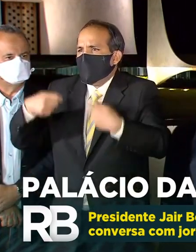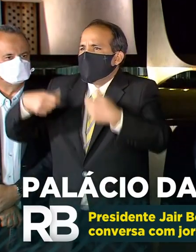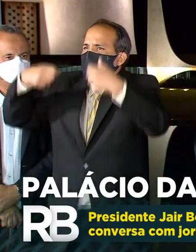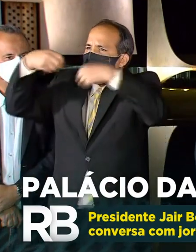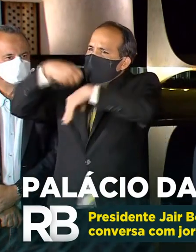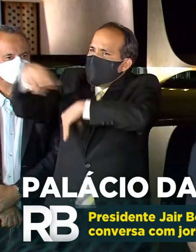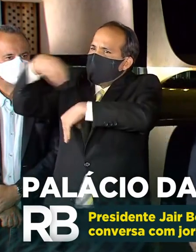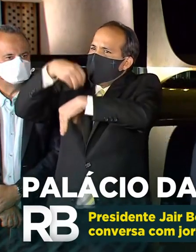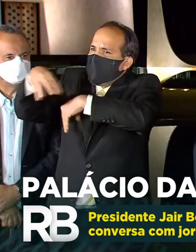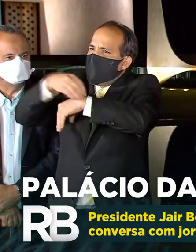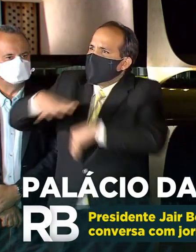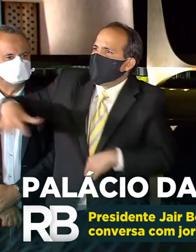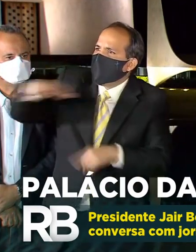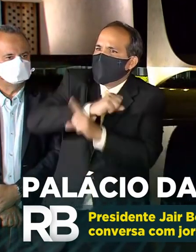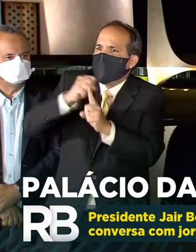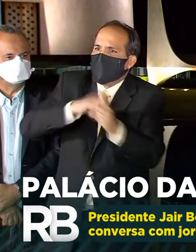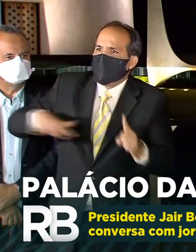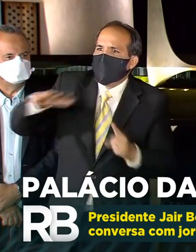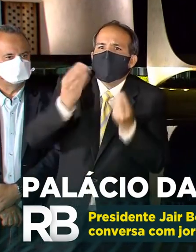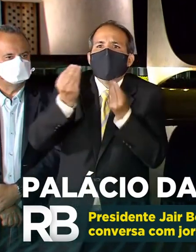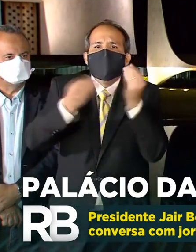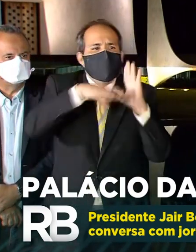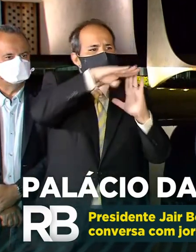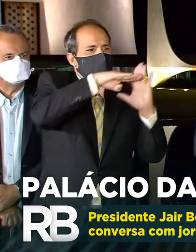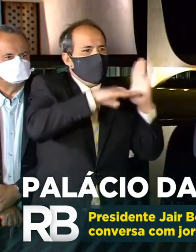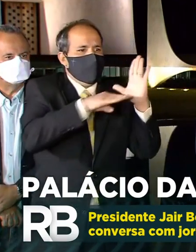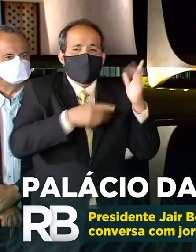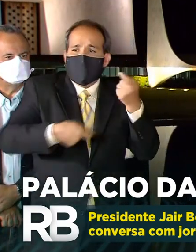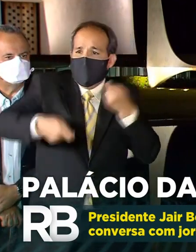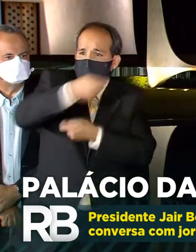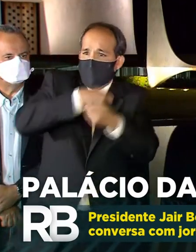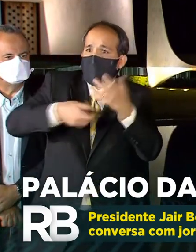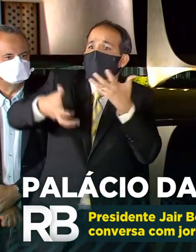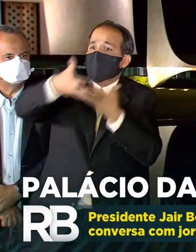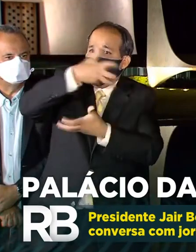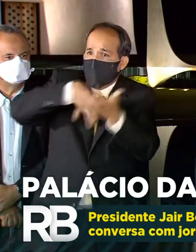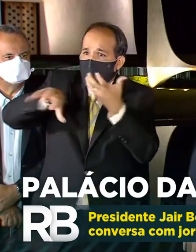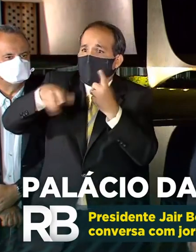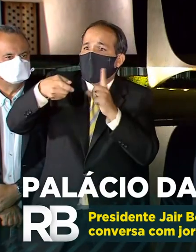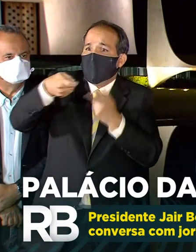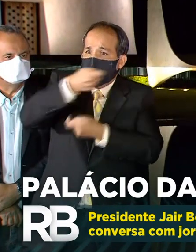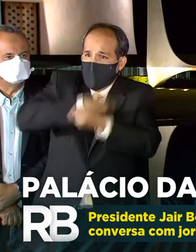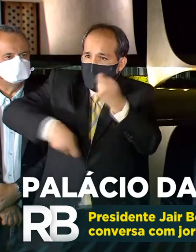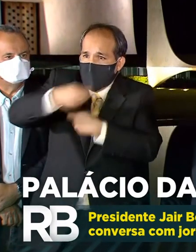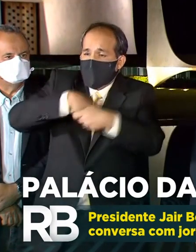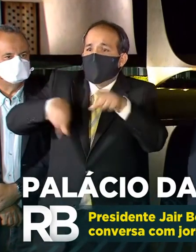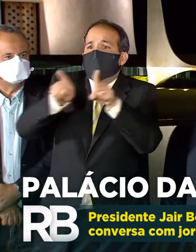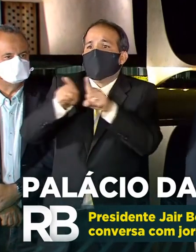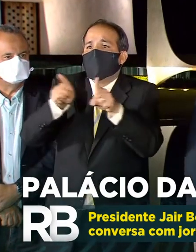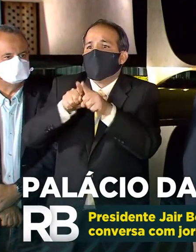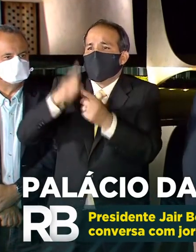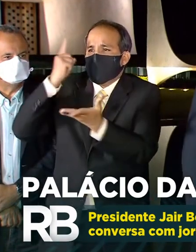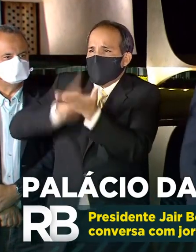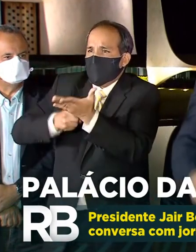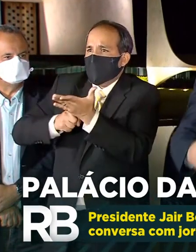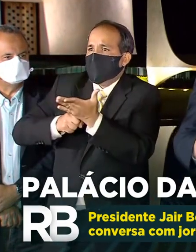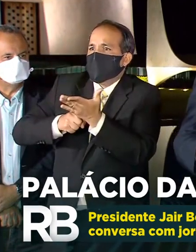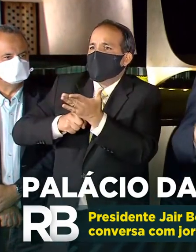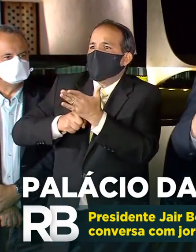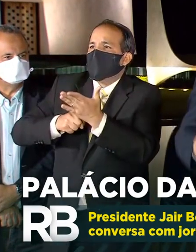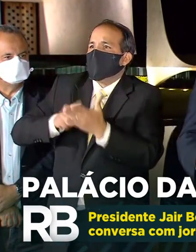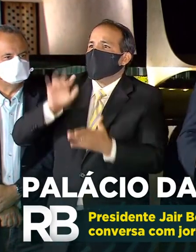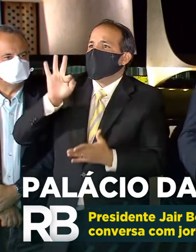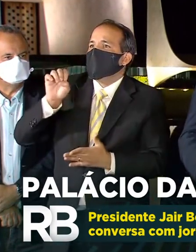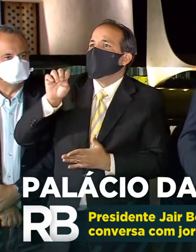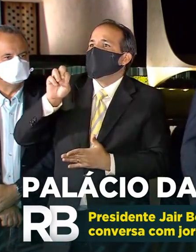sociedade brasileira dessa agenda administrativa, da reforma administrativa e também do Pacto Federativo. São pautas que já